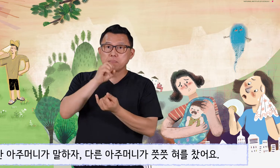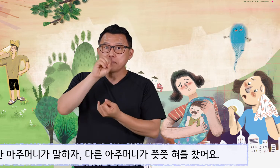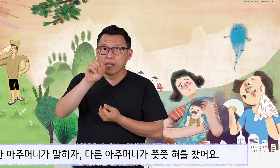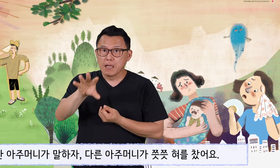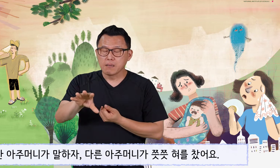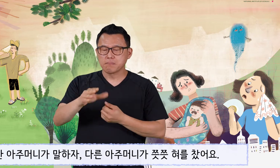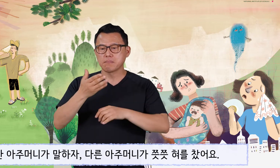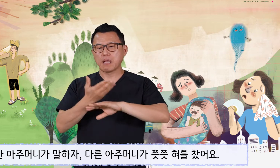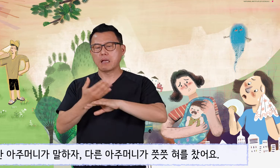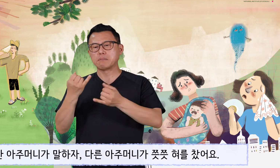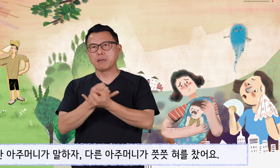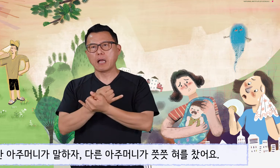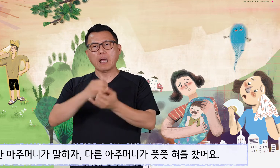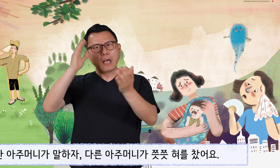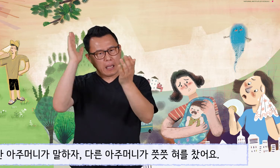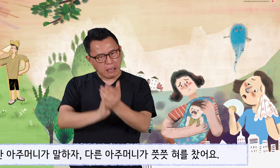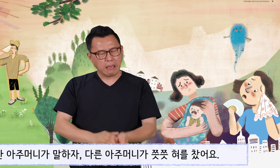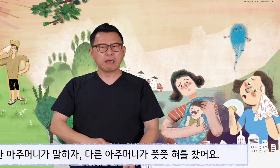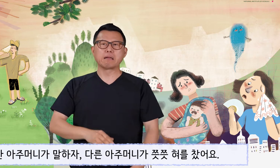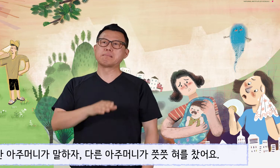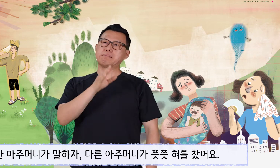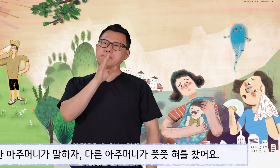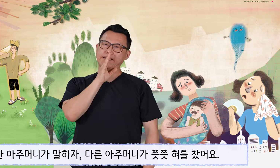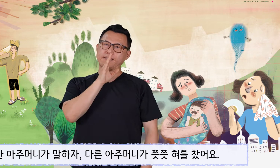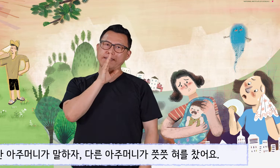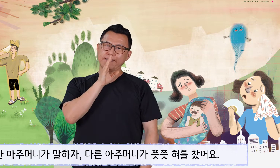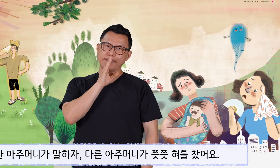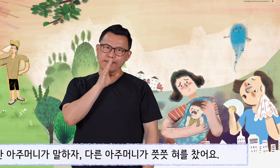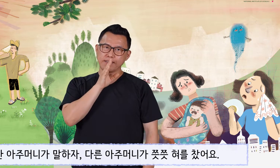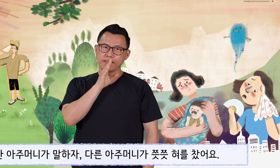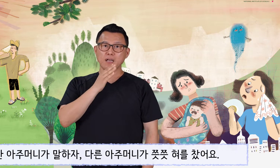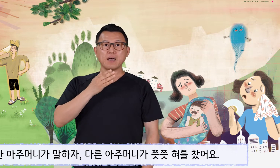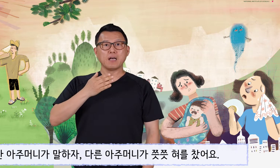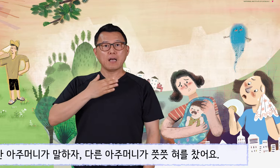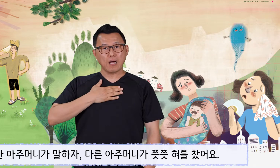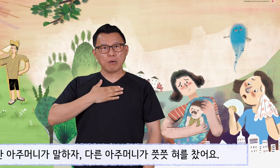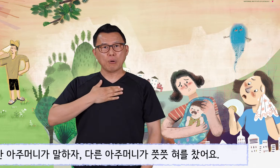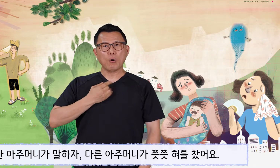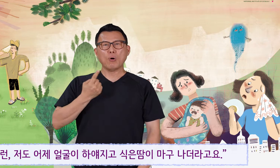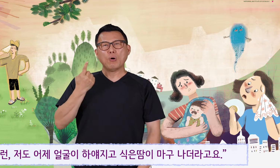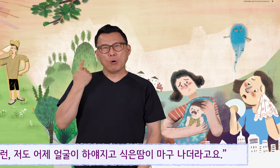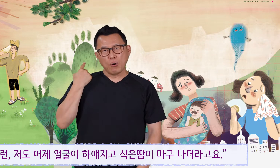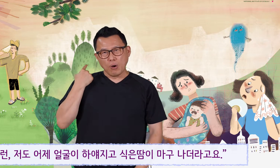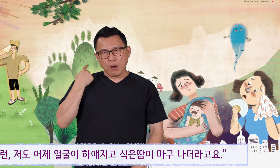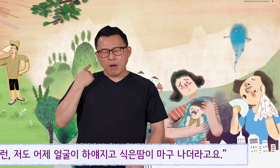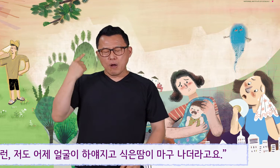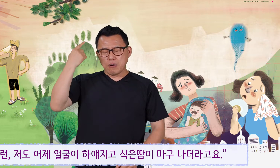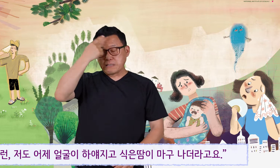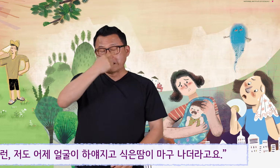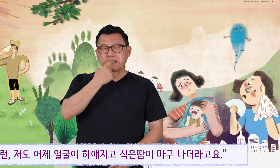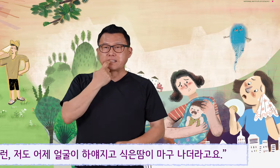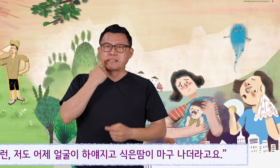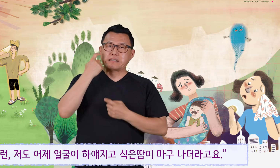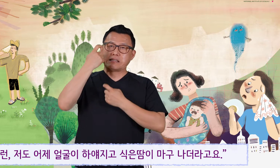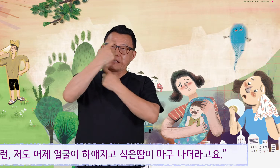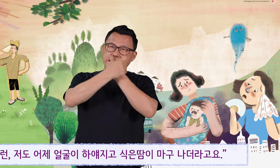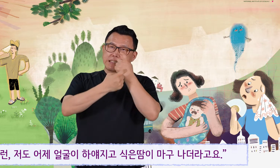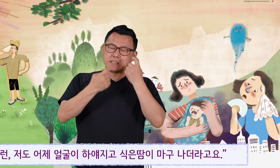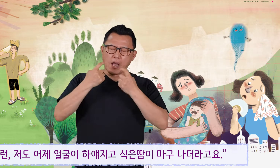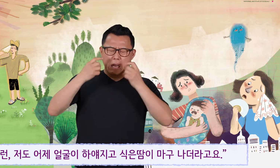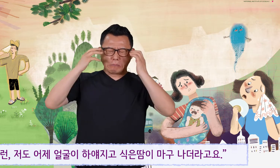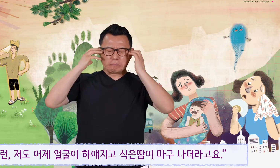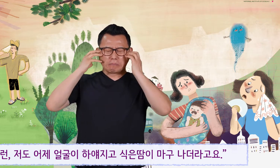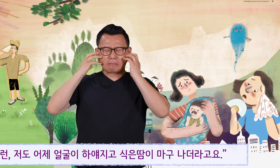한 아주머니가 말하자 다른 아주머니가 쯧쯧 혀를 찼어요. 저런, 저도